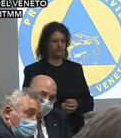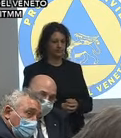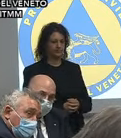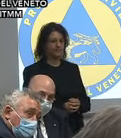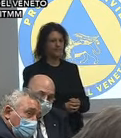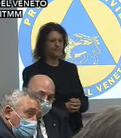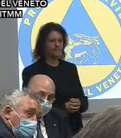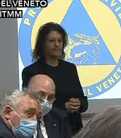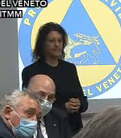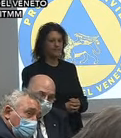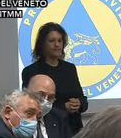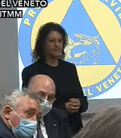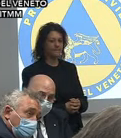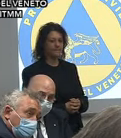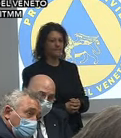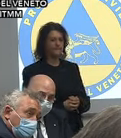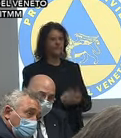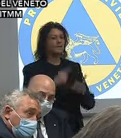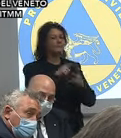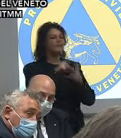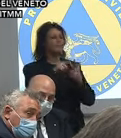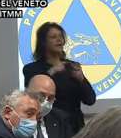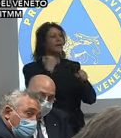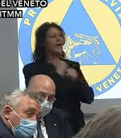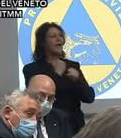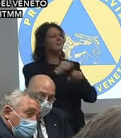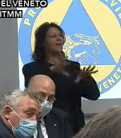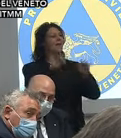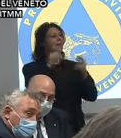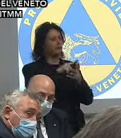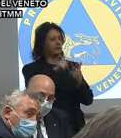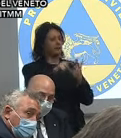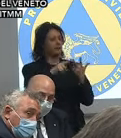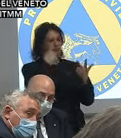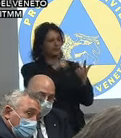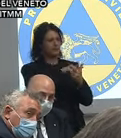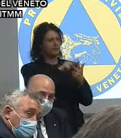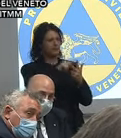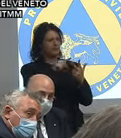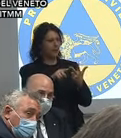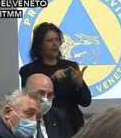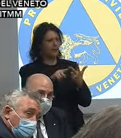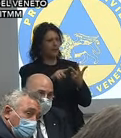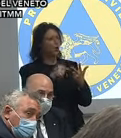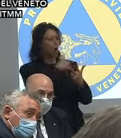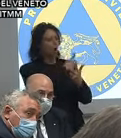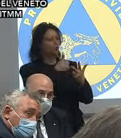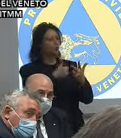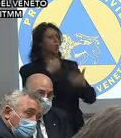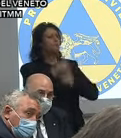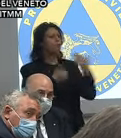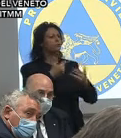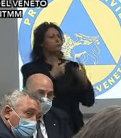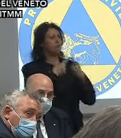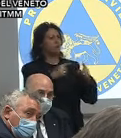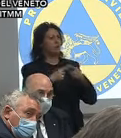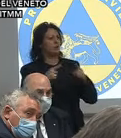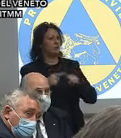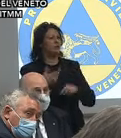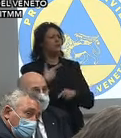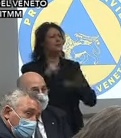ci sono tre tipi di cassa integrazione e ognuno con milioni di lavoratori e ognuno con procedure diverse. Ci sono 7 milioni